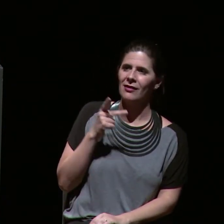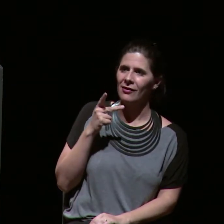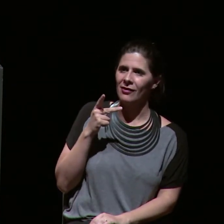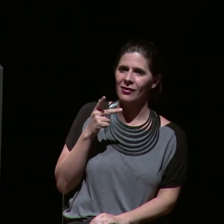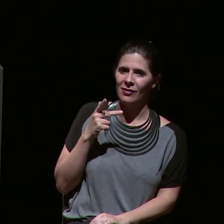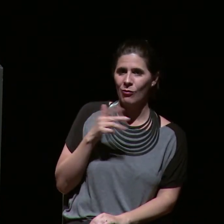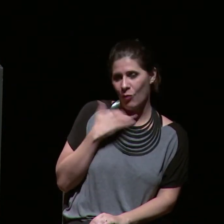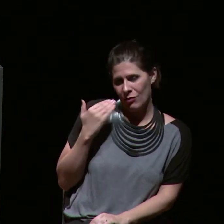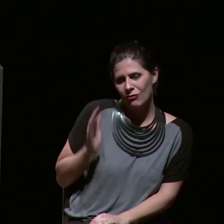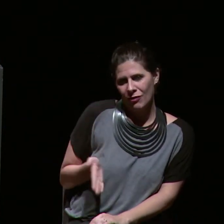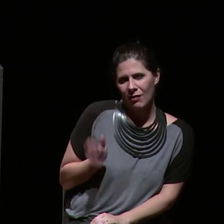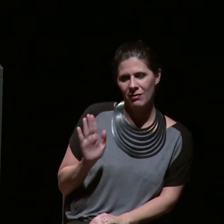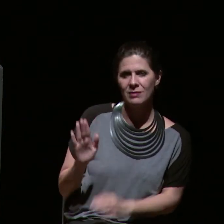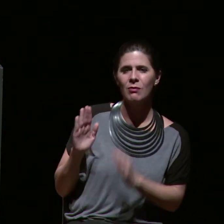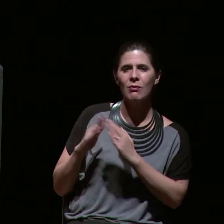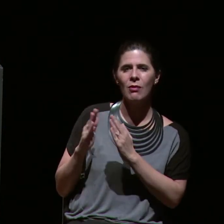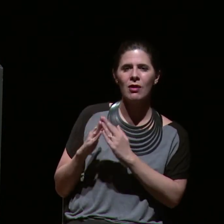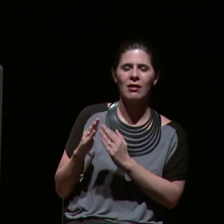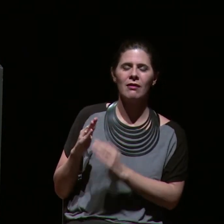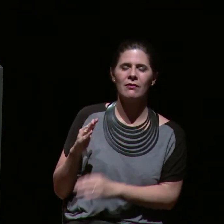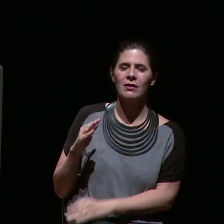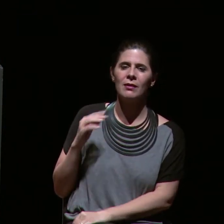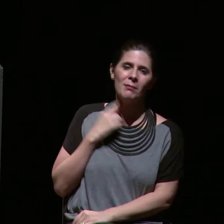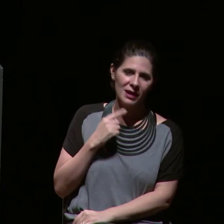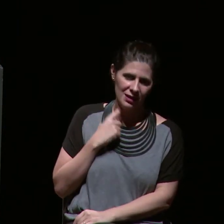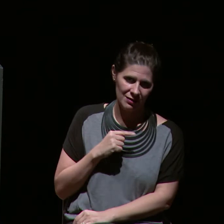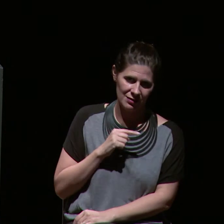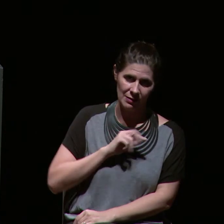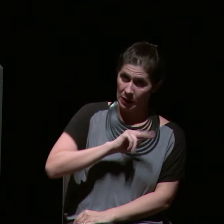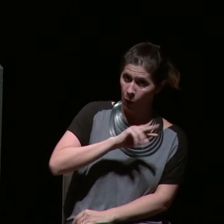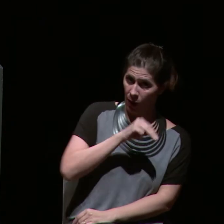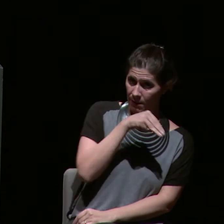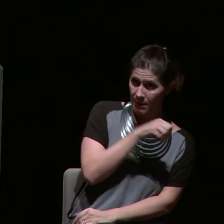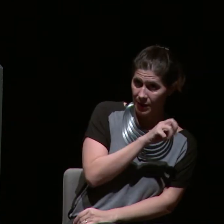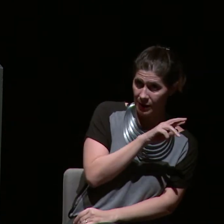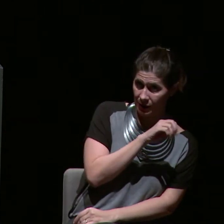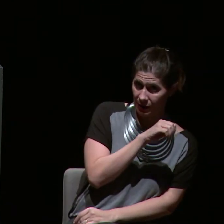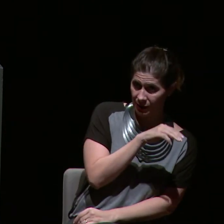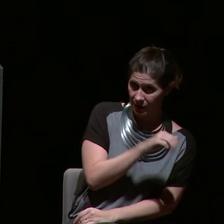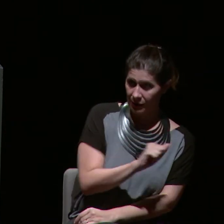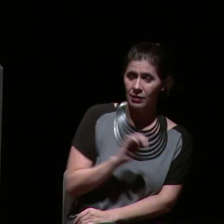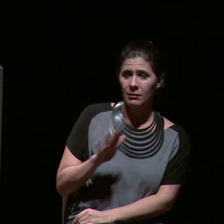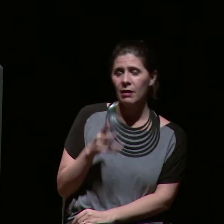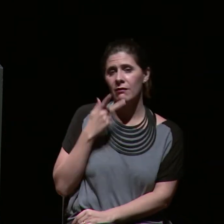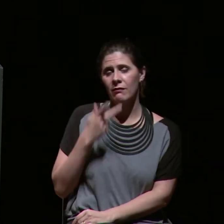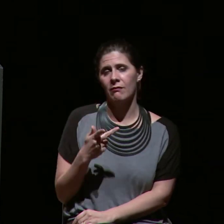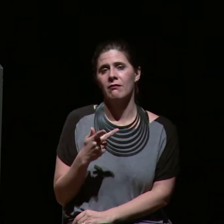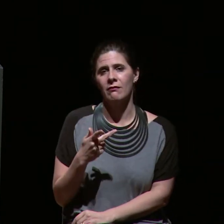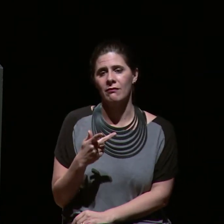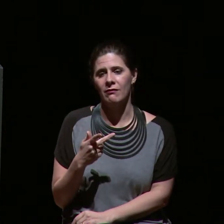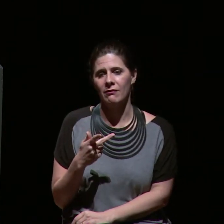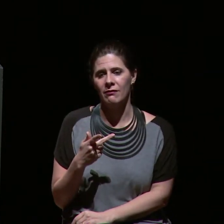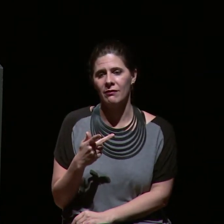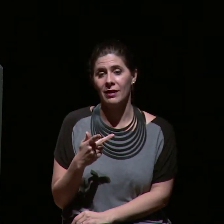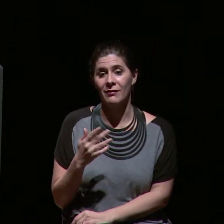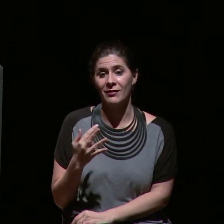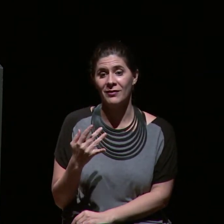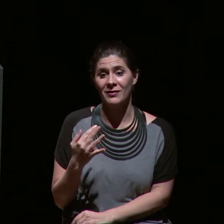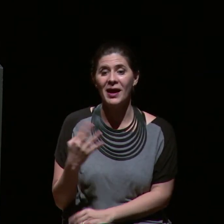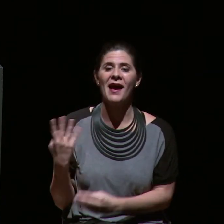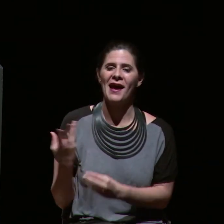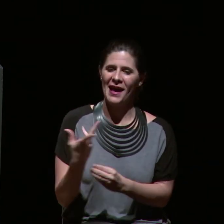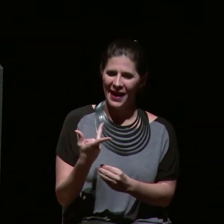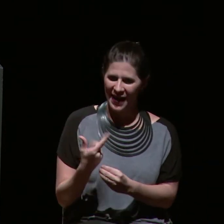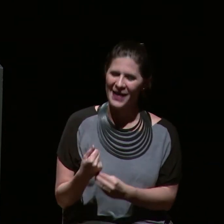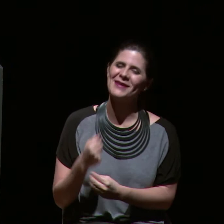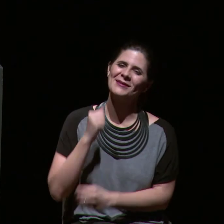mas arregala a goela. Arte afro-brasileira, altos e baixos de um conceito. Para finalizar,